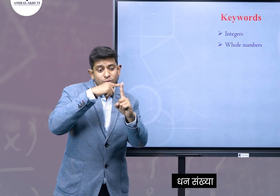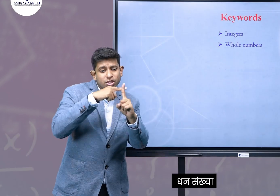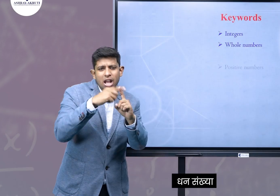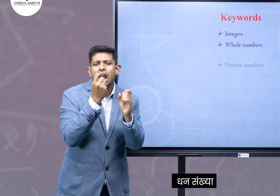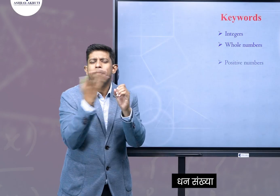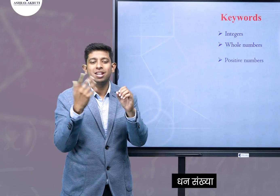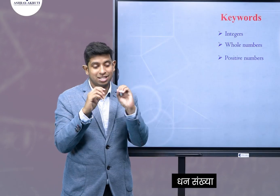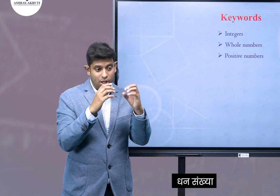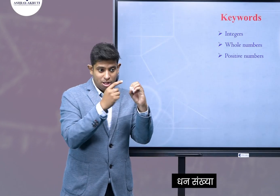धनसंख्या,